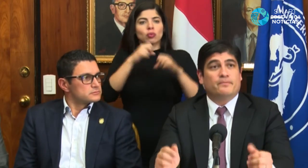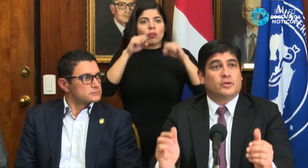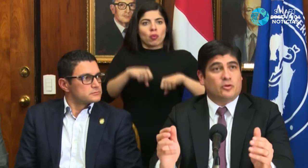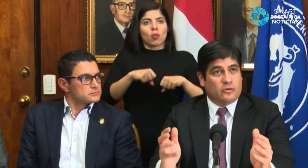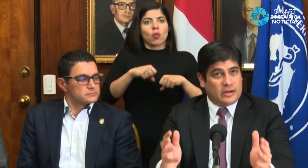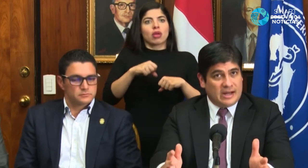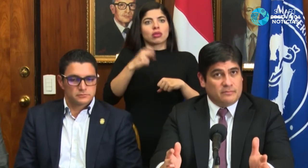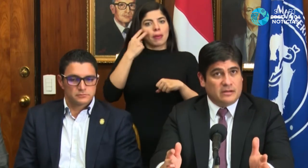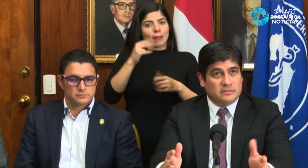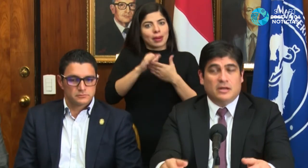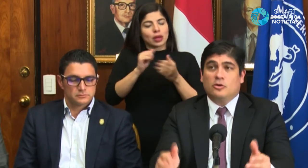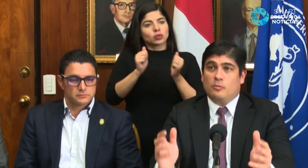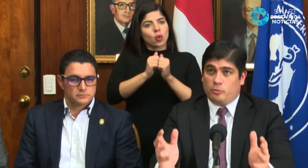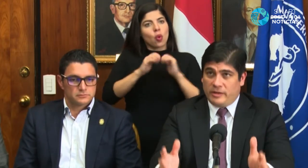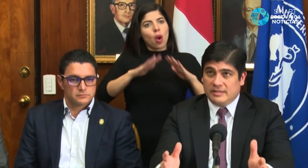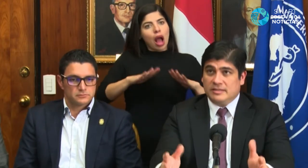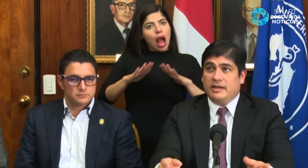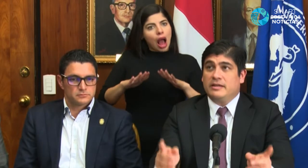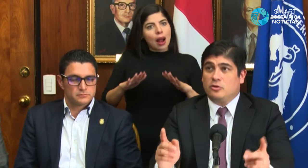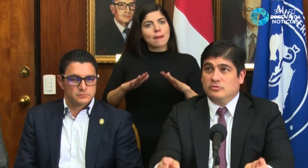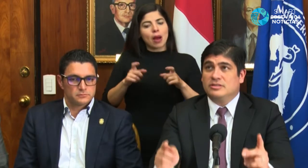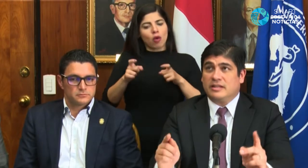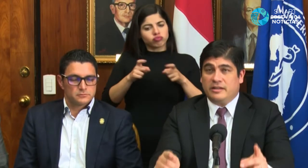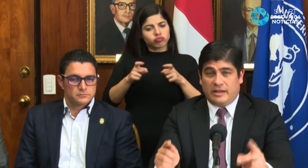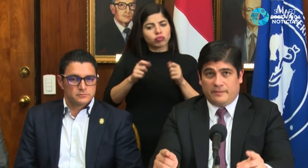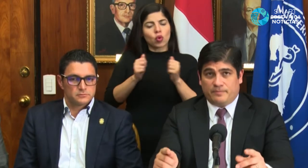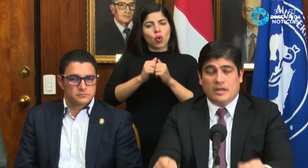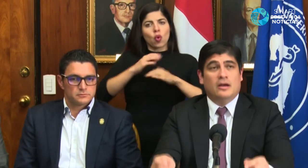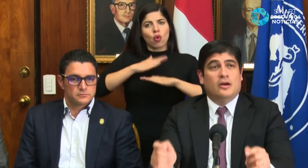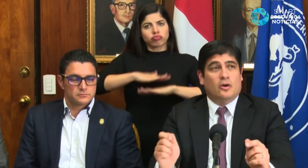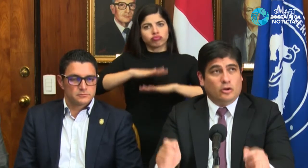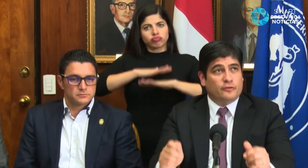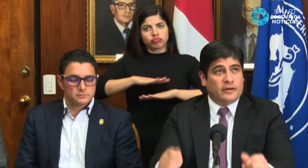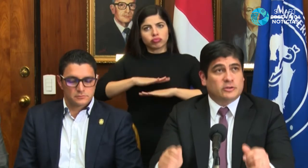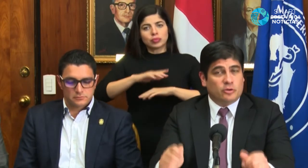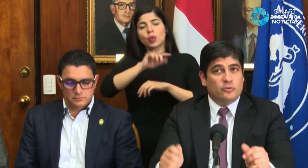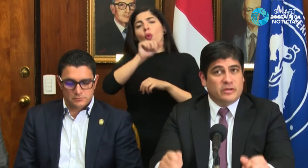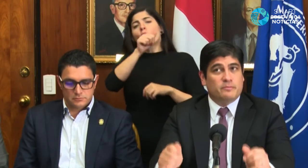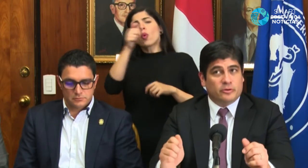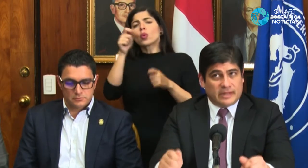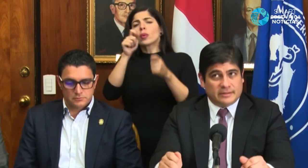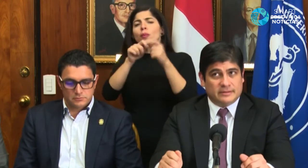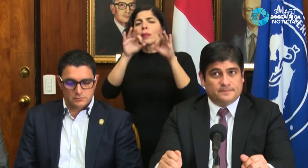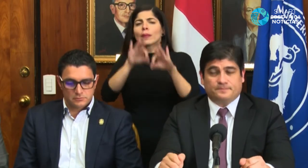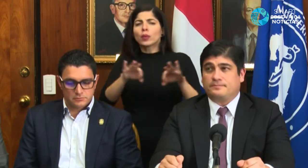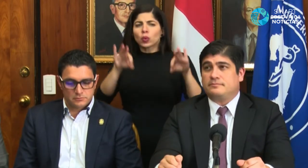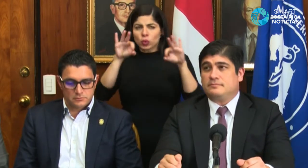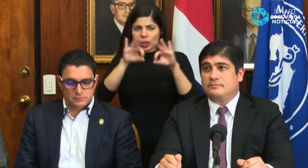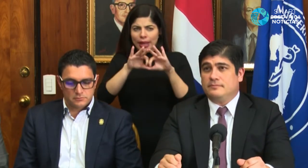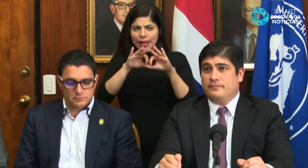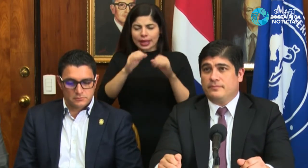esto con calma, con prudencia y con serenidad. Otro factor muy importante: